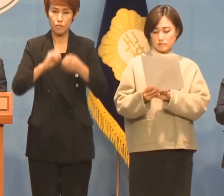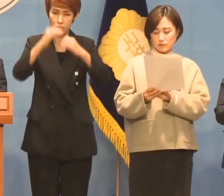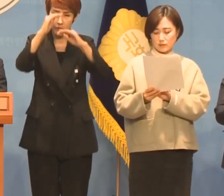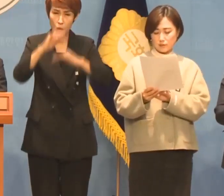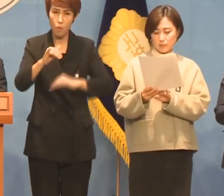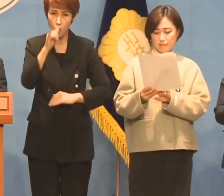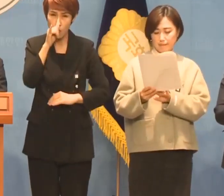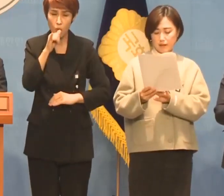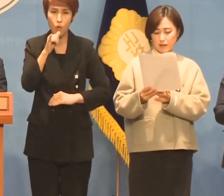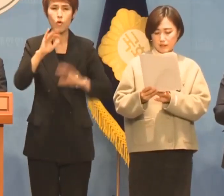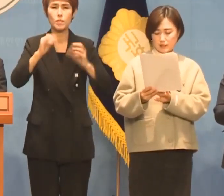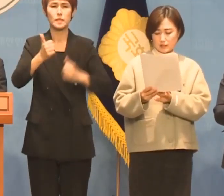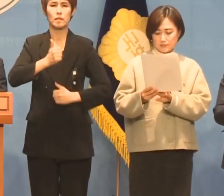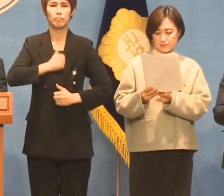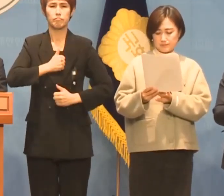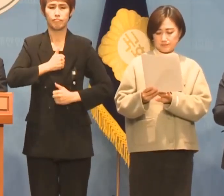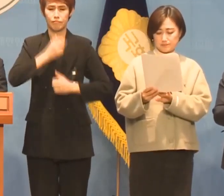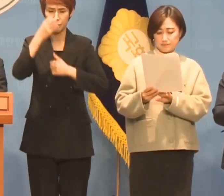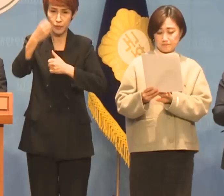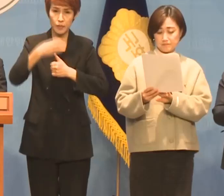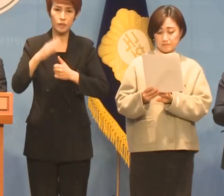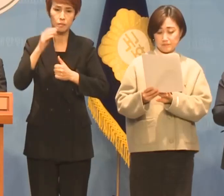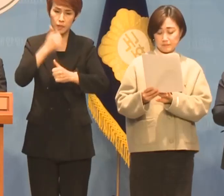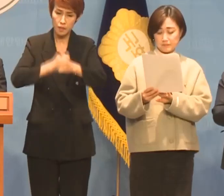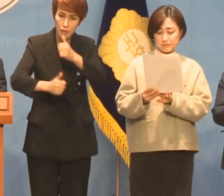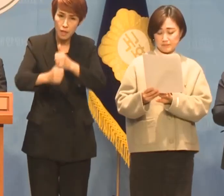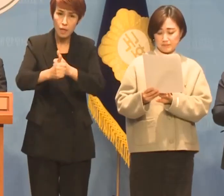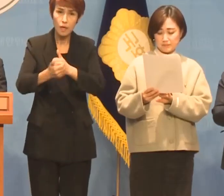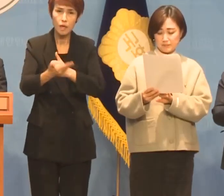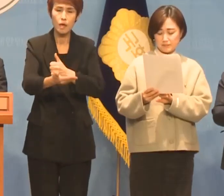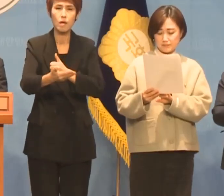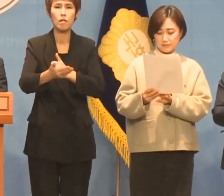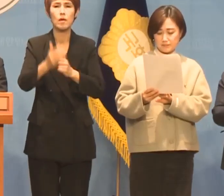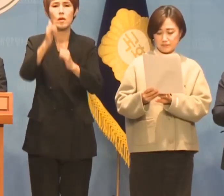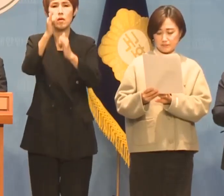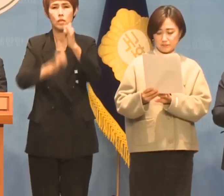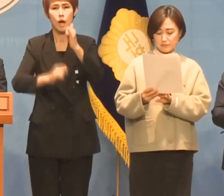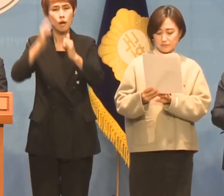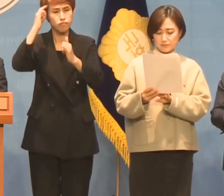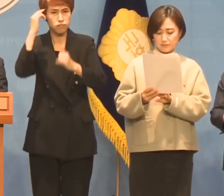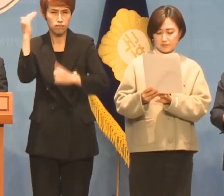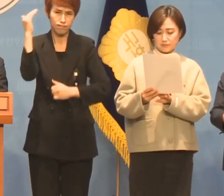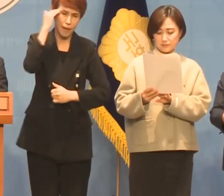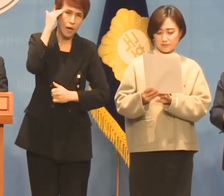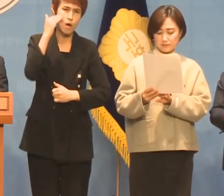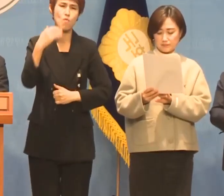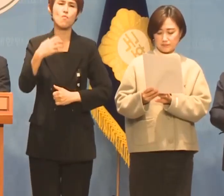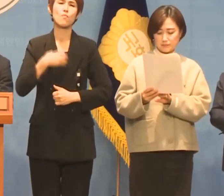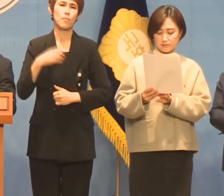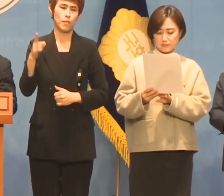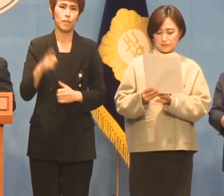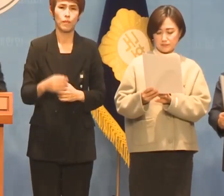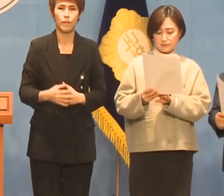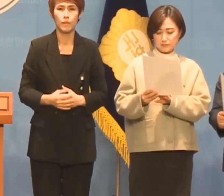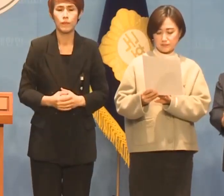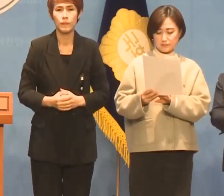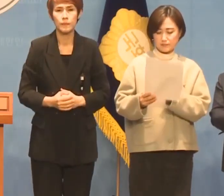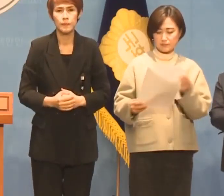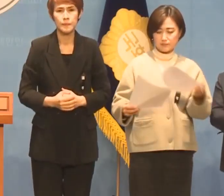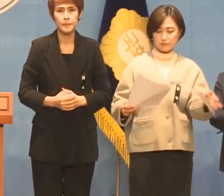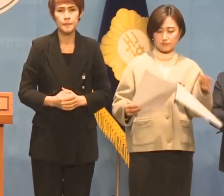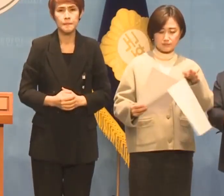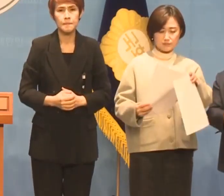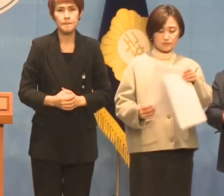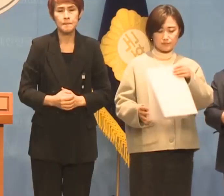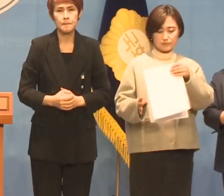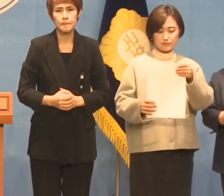국민의 자부심을 짓밟고 미래 세대의 올바른 역사의식 형성을 가로막는 위험한 시도입니다.